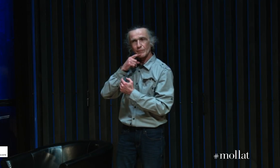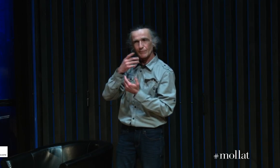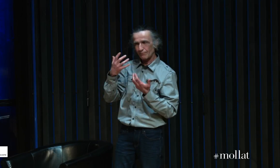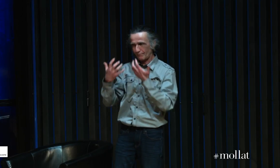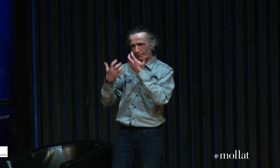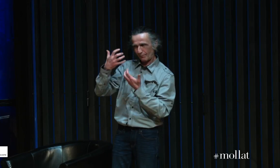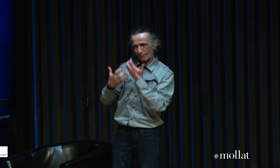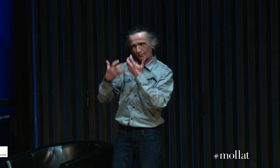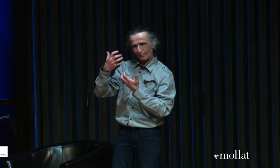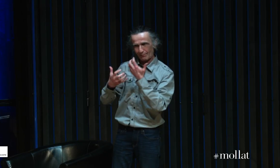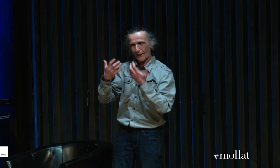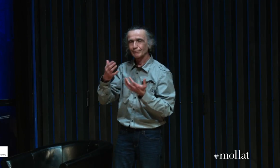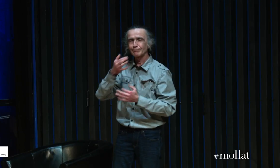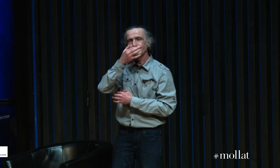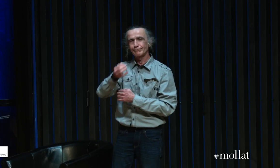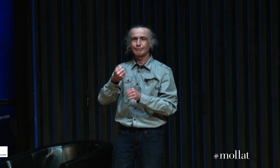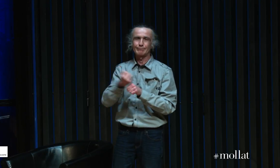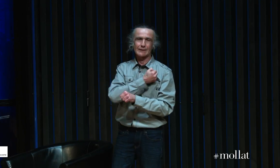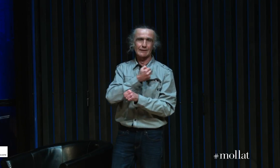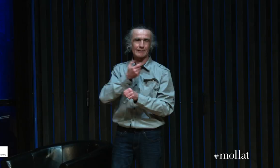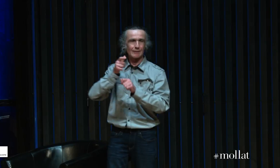fédération, mais il y avait